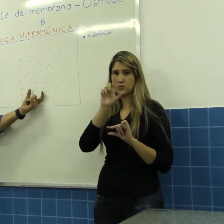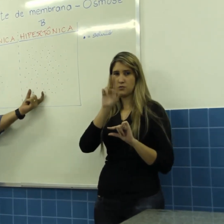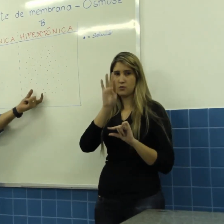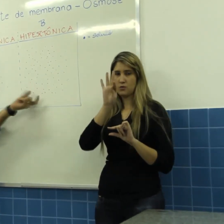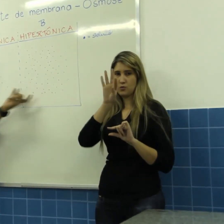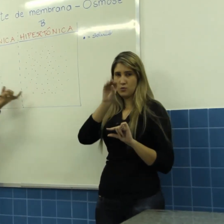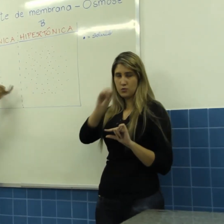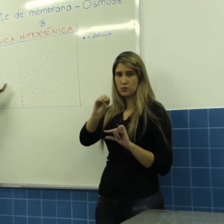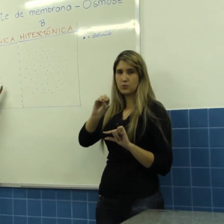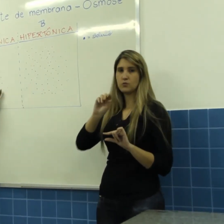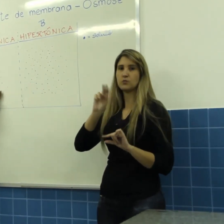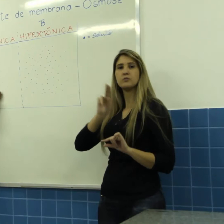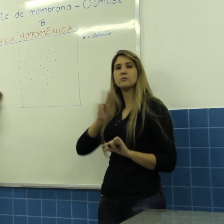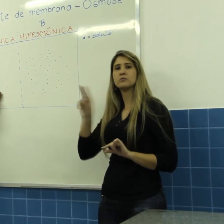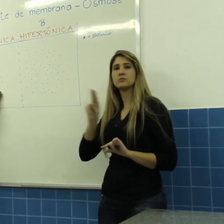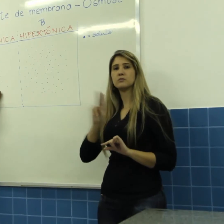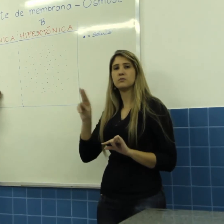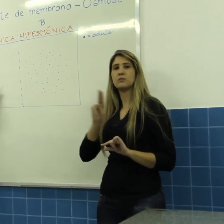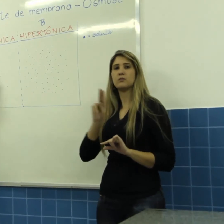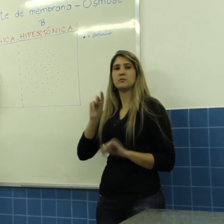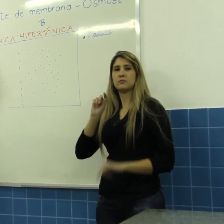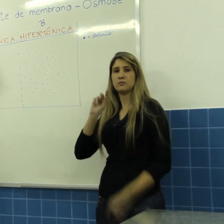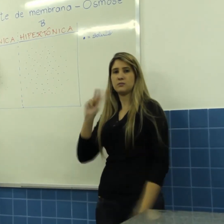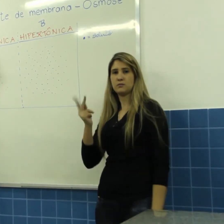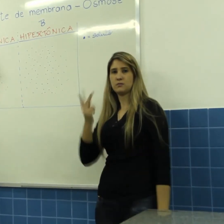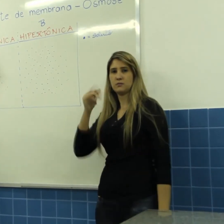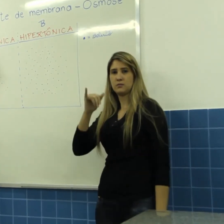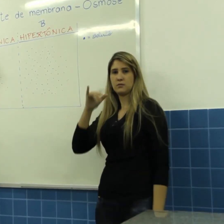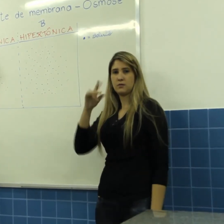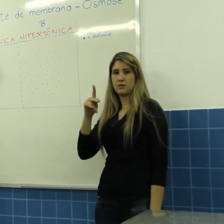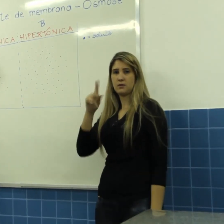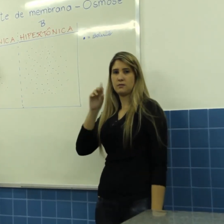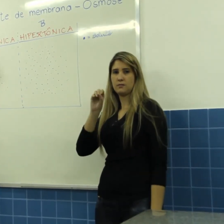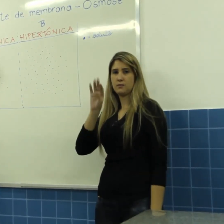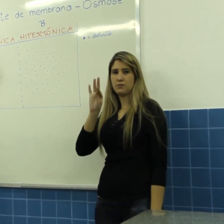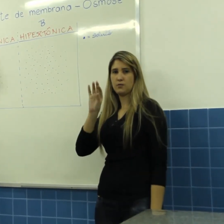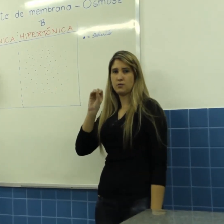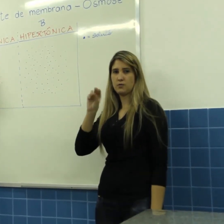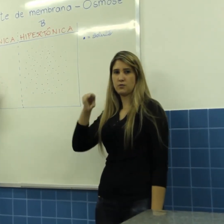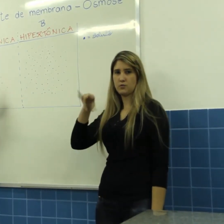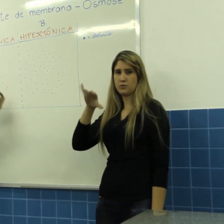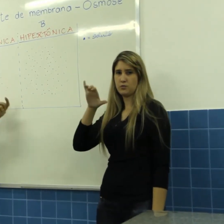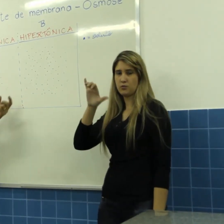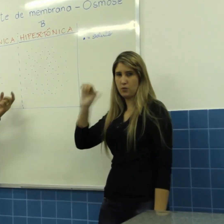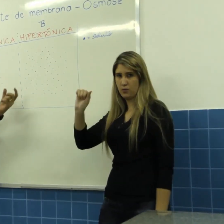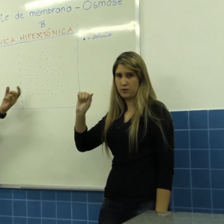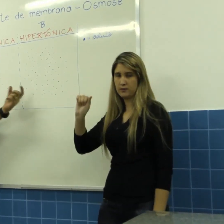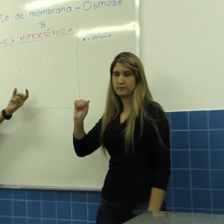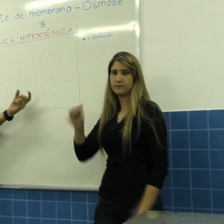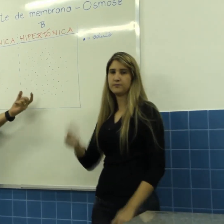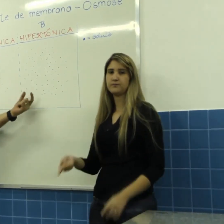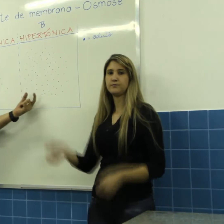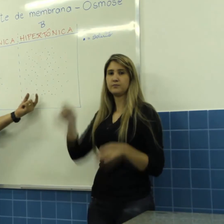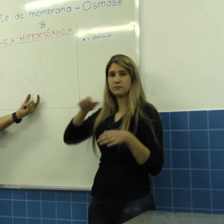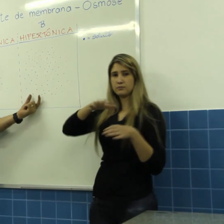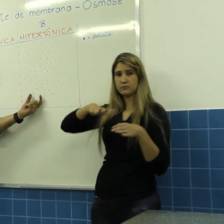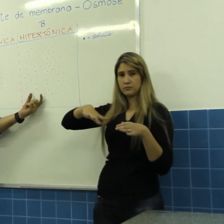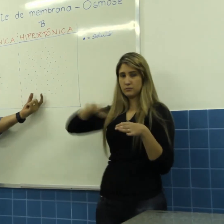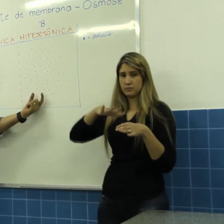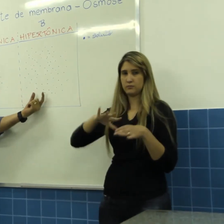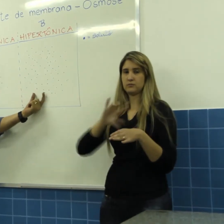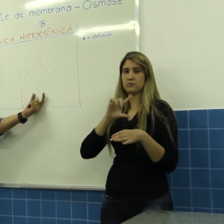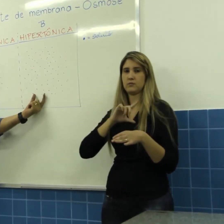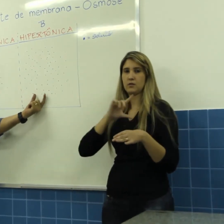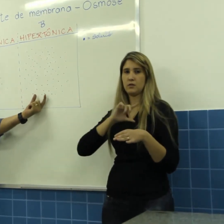outra, ela é chamada de solução hipotônica. Aquela solução que